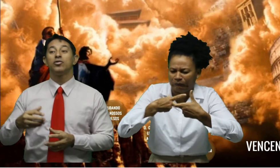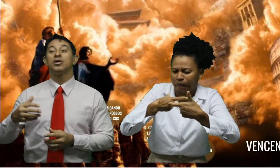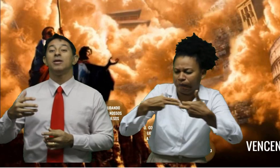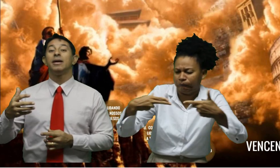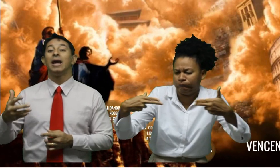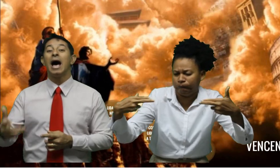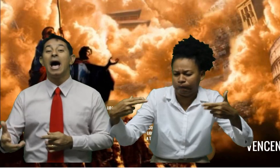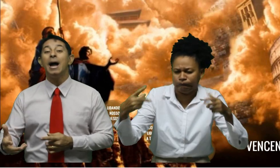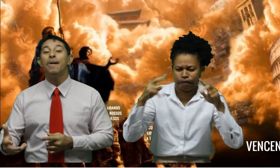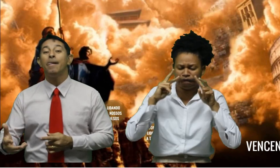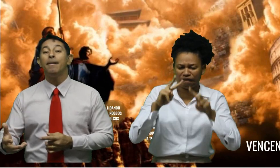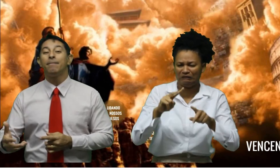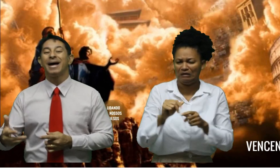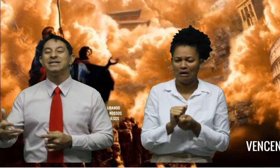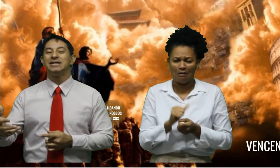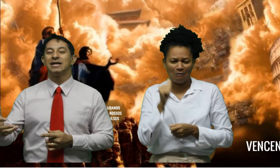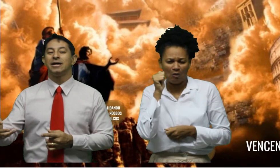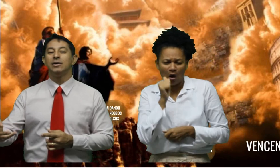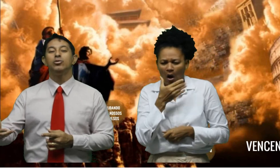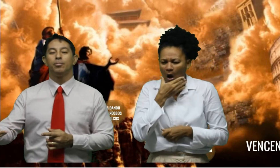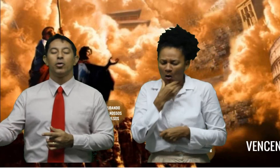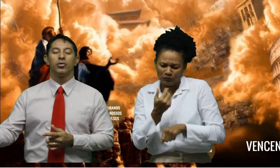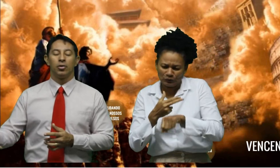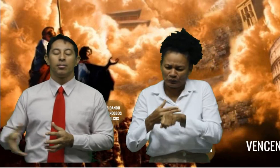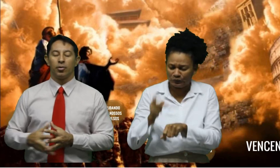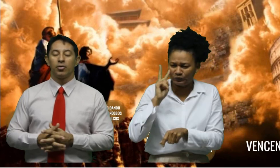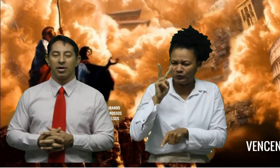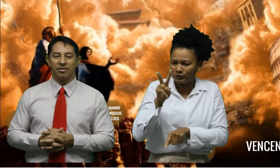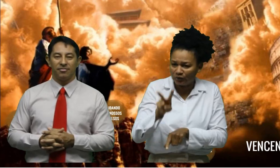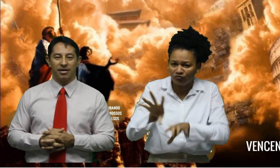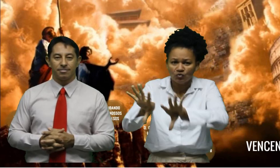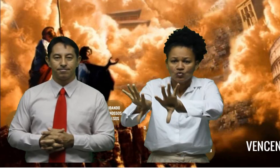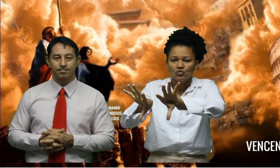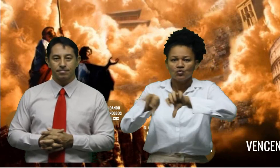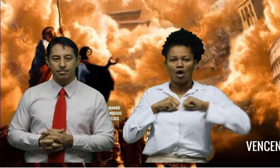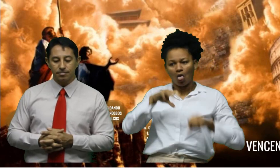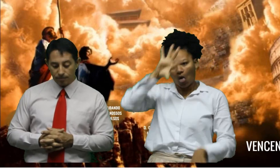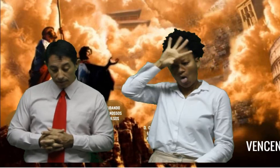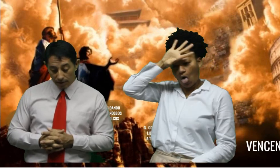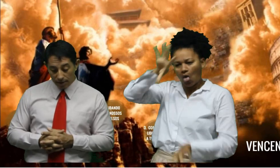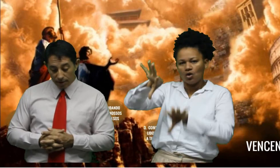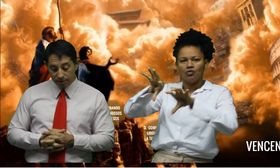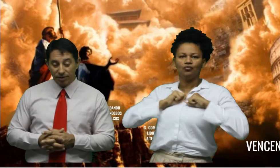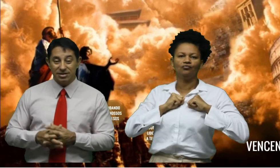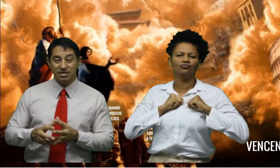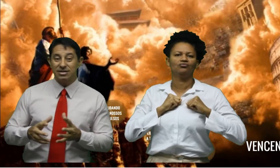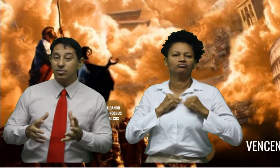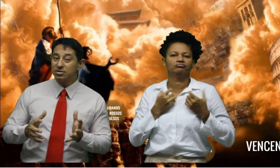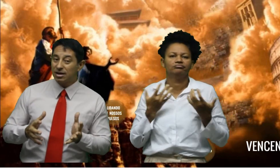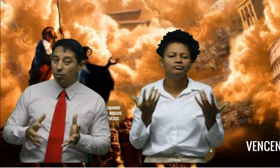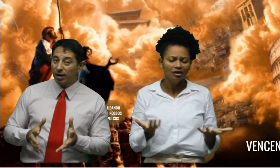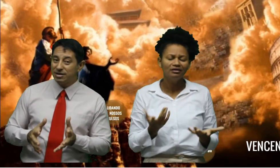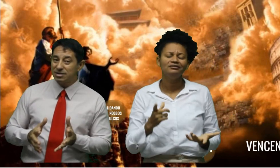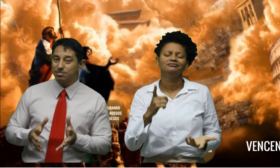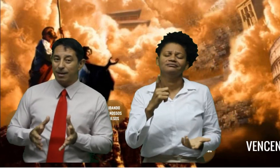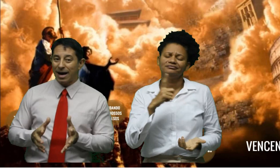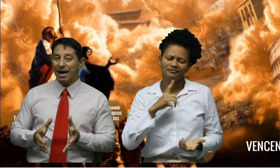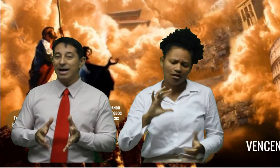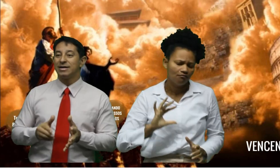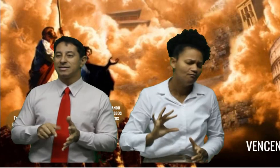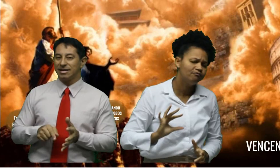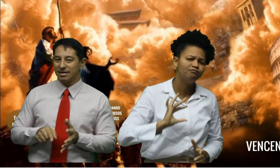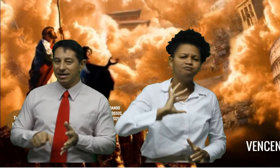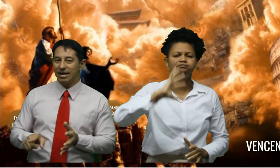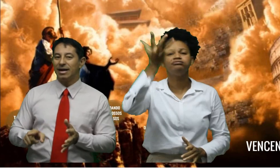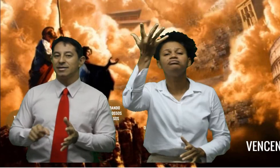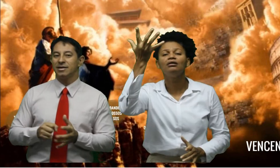então eu vou terminar praticando pornografia. Então existem consequências